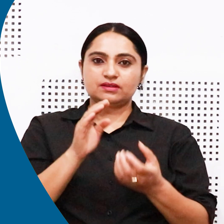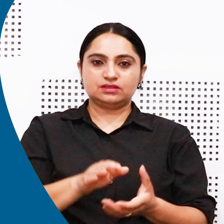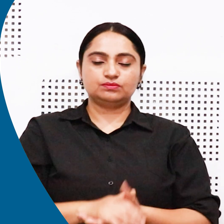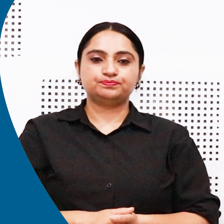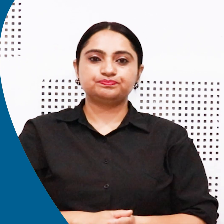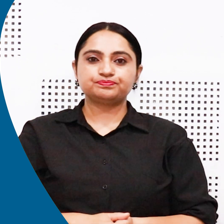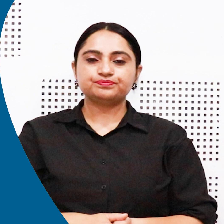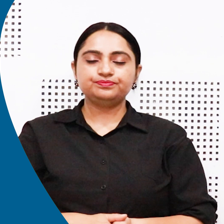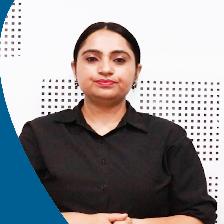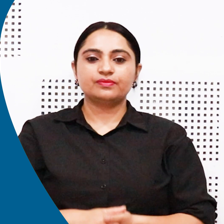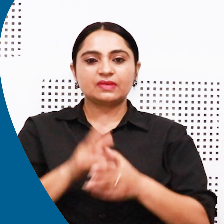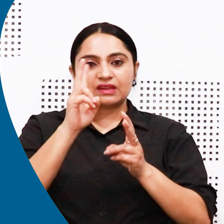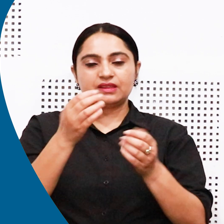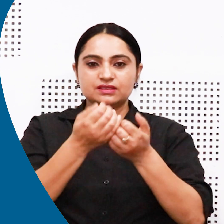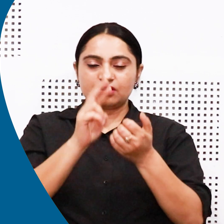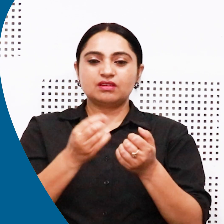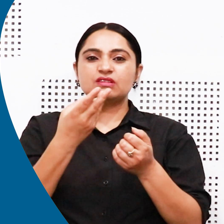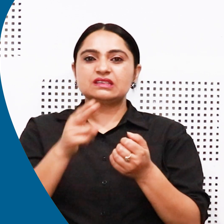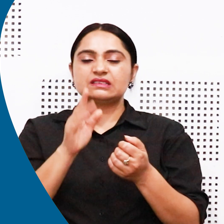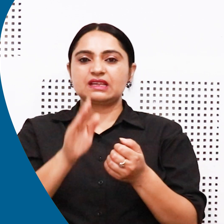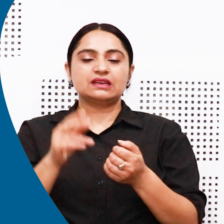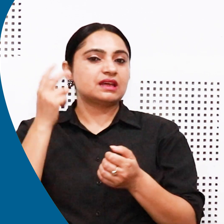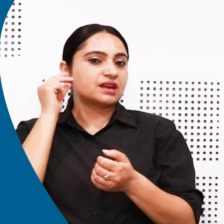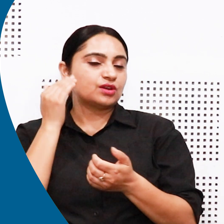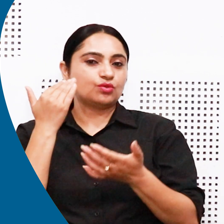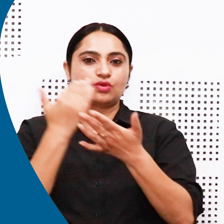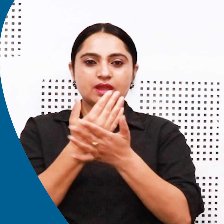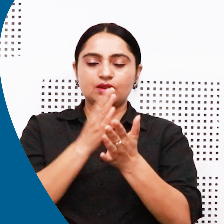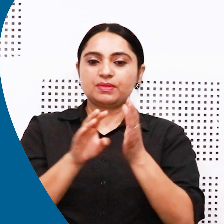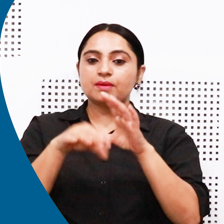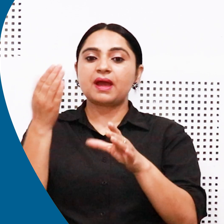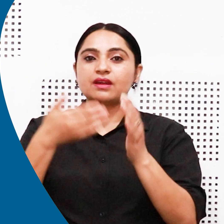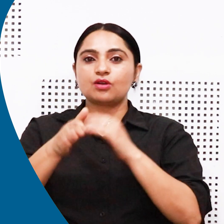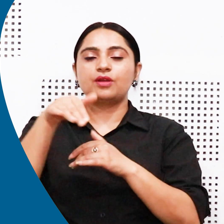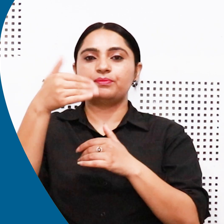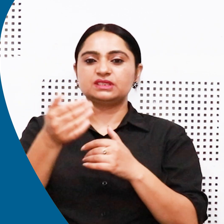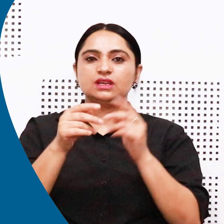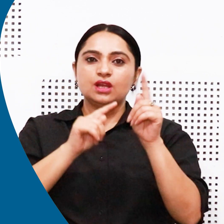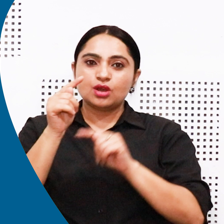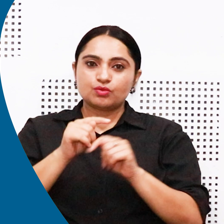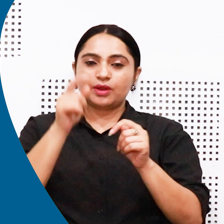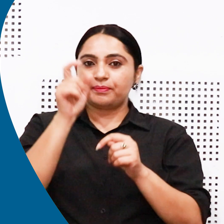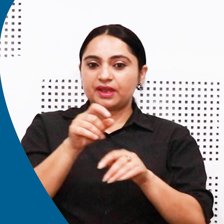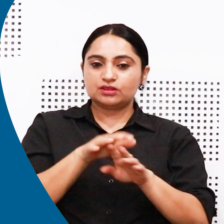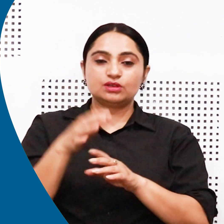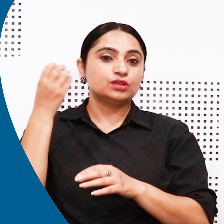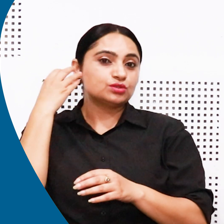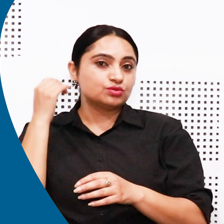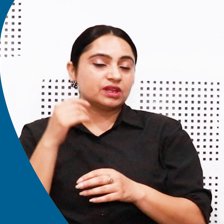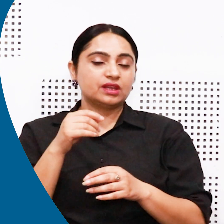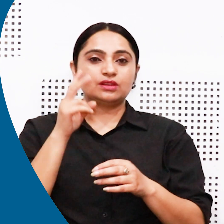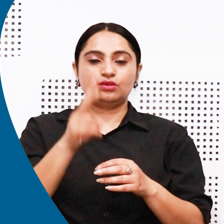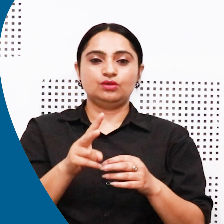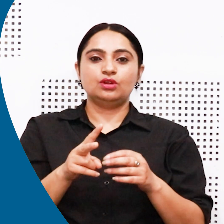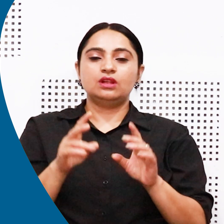प्राप्त गरेको थाहा पाएका छौँ। त्यसै गरी कतिपयले रेडियो कार्यक्रम मार्फत बाहिर गइसकेपछि त्यो चाहिँ कुनै न कुनै व्यक्तिहरूले सुन्ने र त्यो चाहिँ